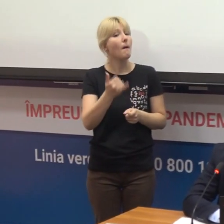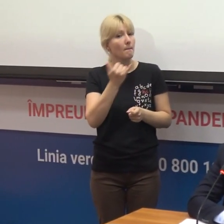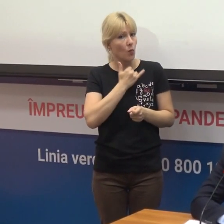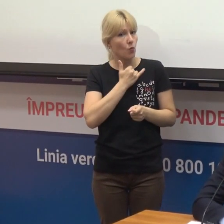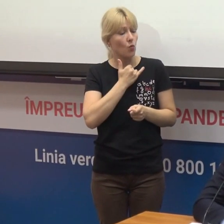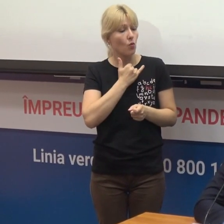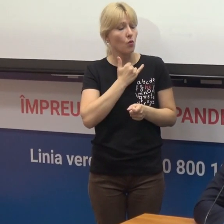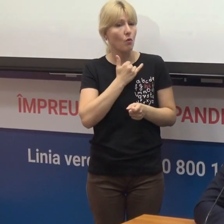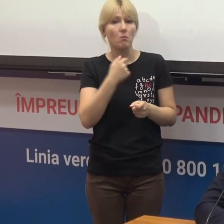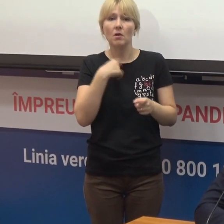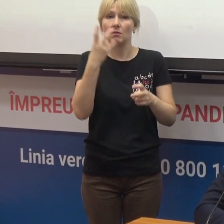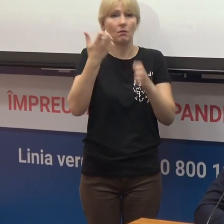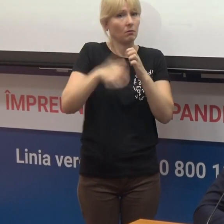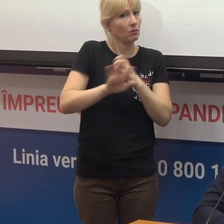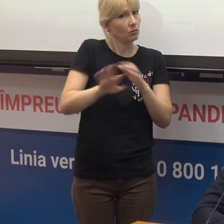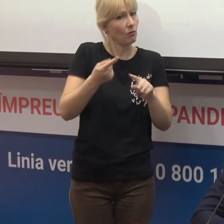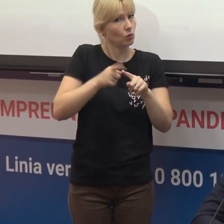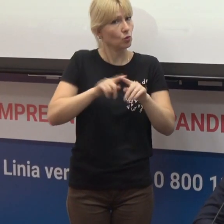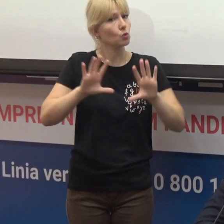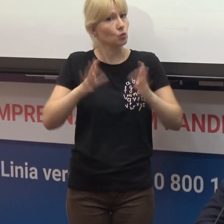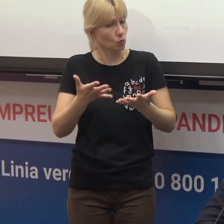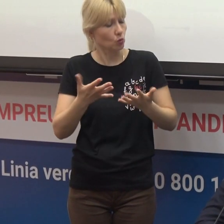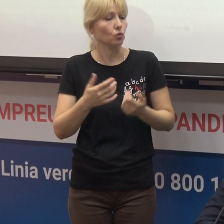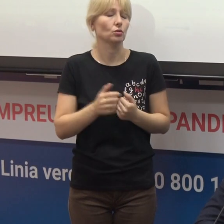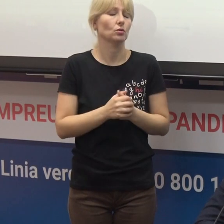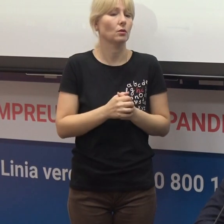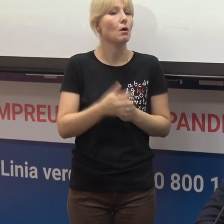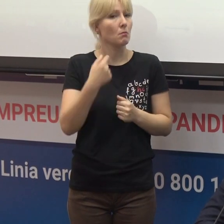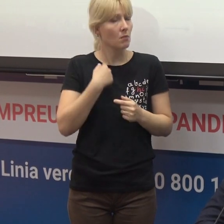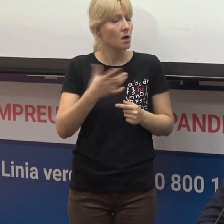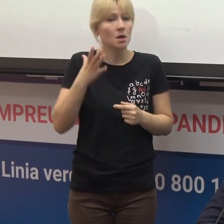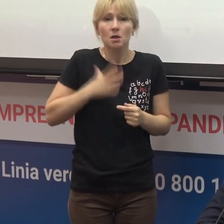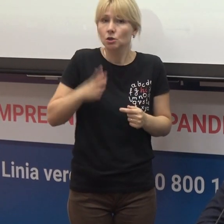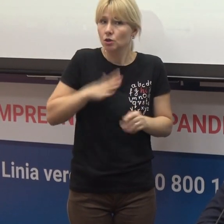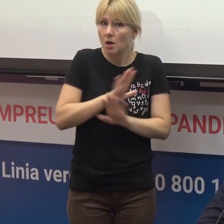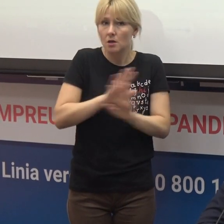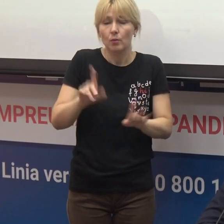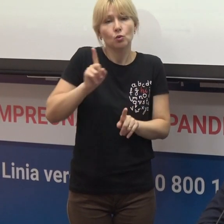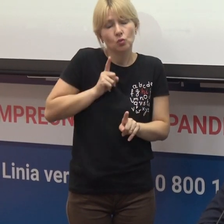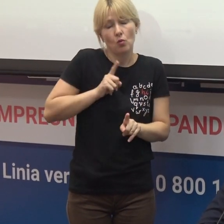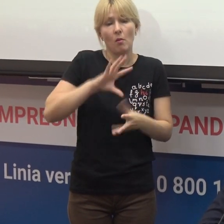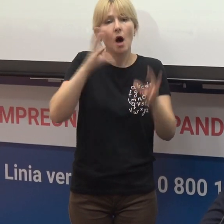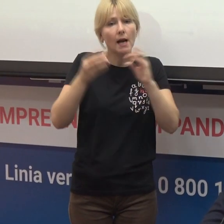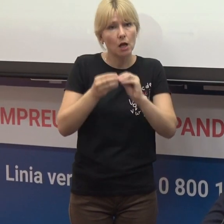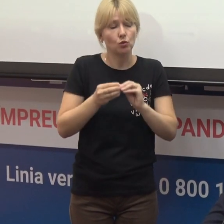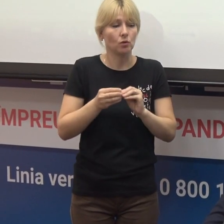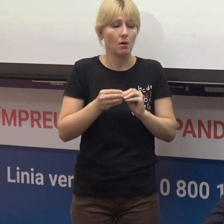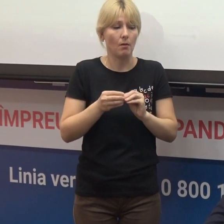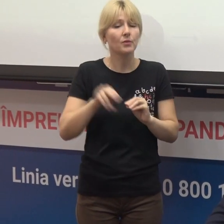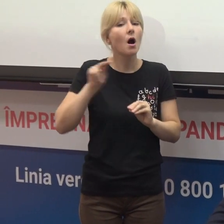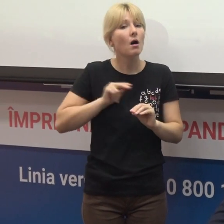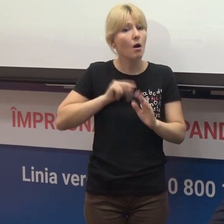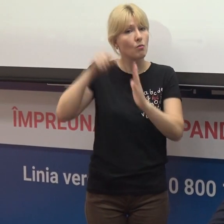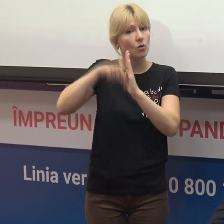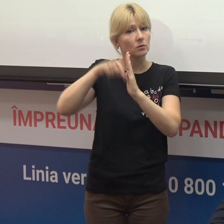suntem, deci, indiferent de acest fapt și cu nerăbdare așteptăm și noi rezultatele. Colegii din